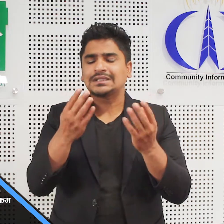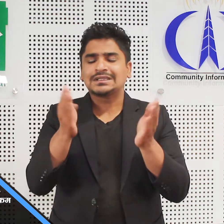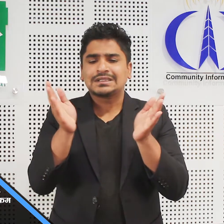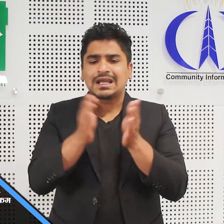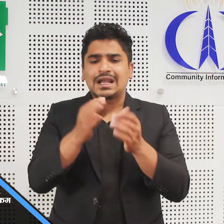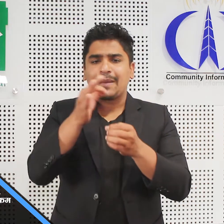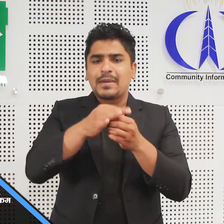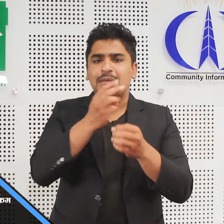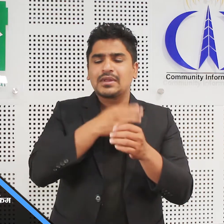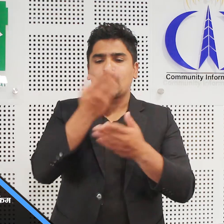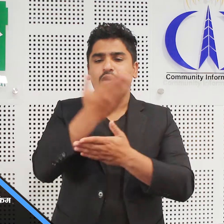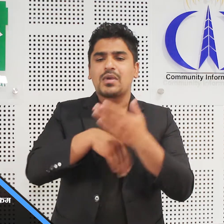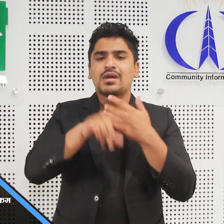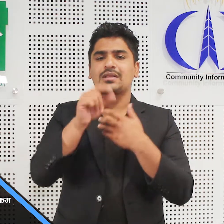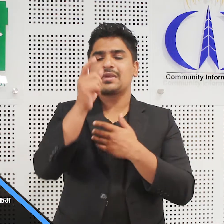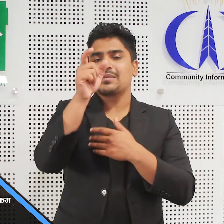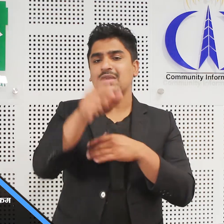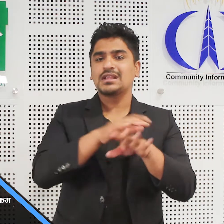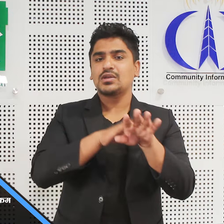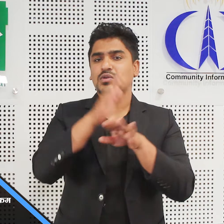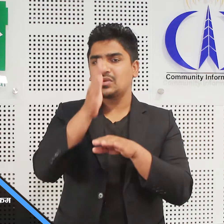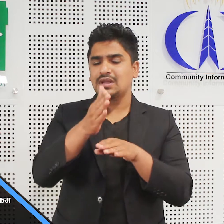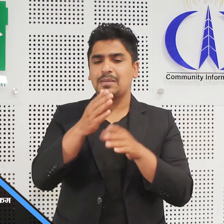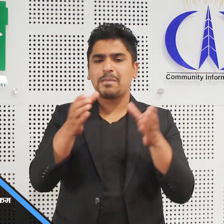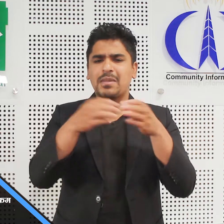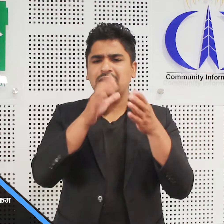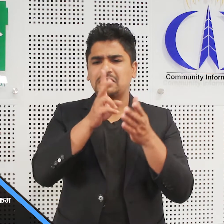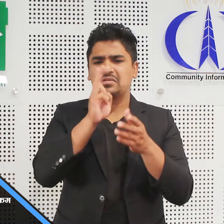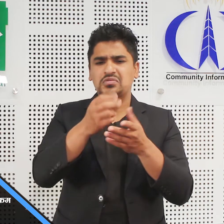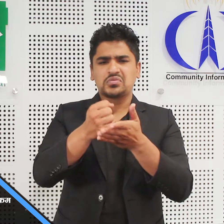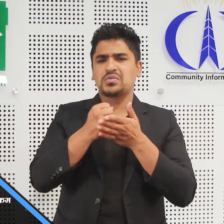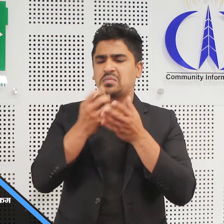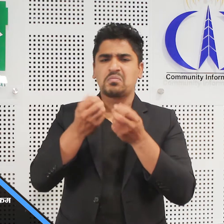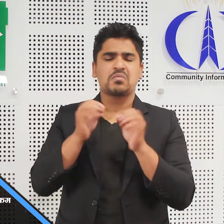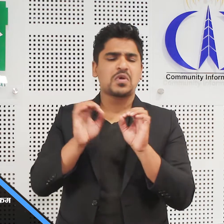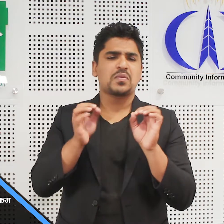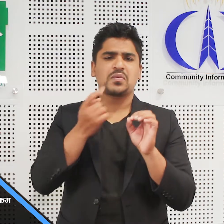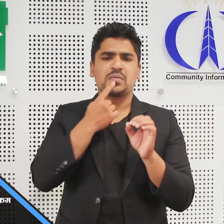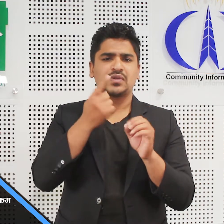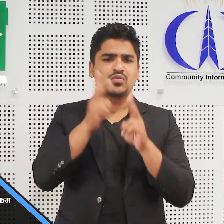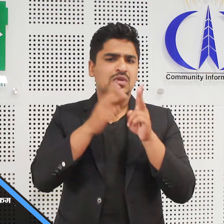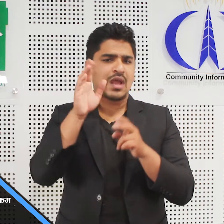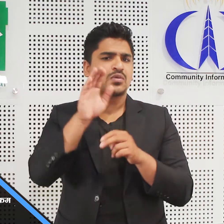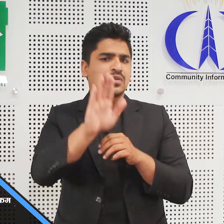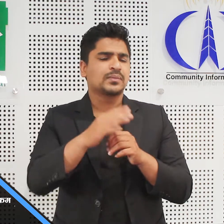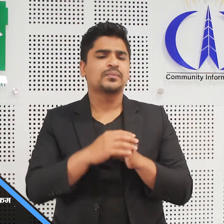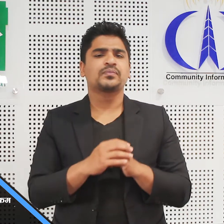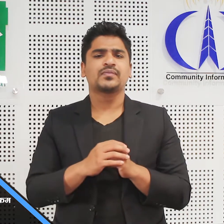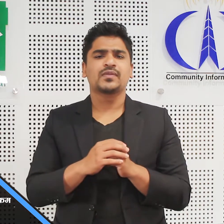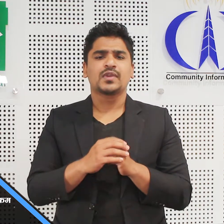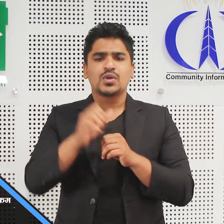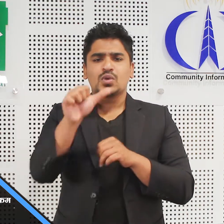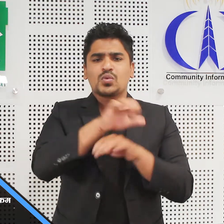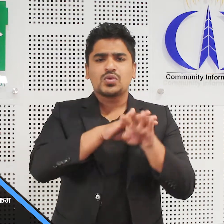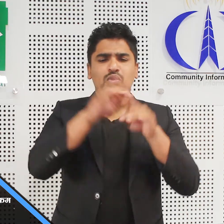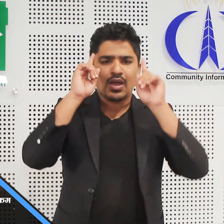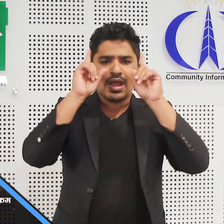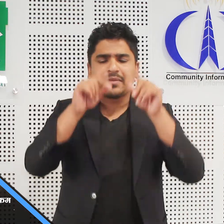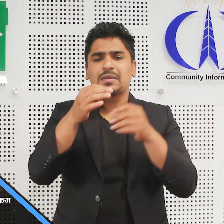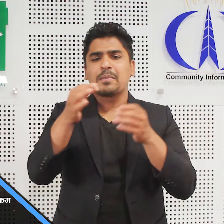व्यवसायी अपाङ्गता भएका व्यक्तिहरूले पालिकाबाट त्यस्तो खालको सहयोग पाइएन भन्ने खालको कुरा गर्नुभएको छ र उनीहरूको अपेक्षा पालिकाबाट धेरै